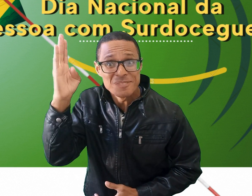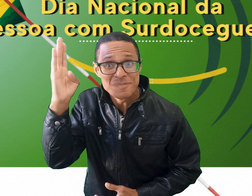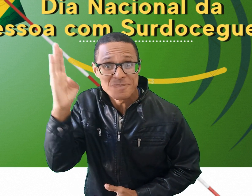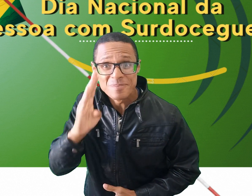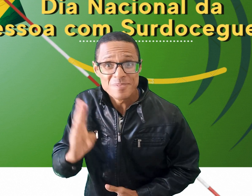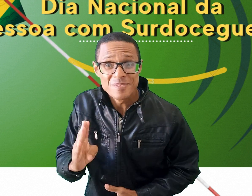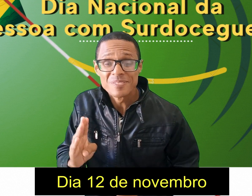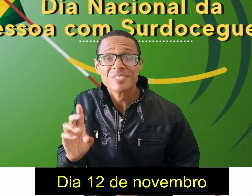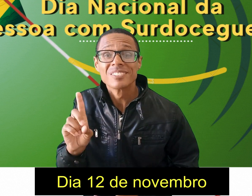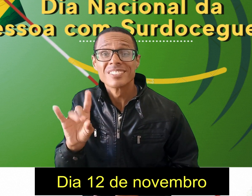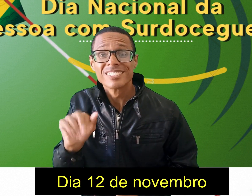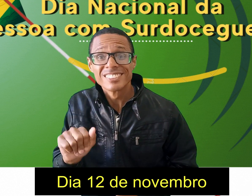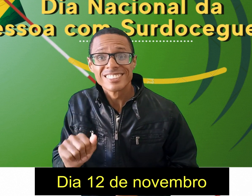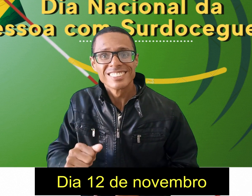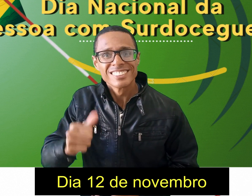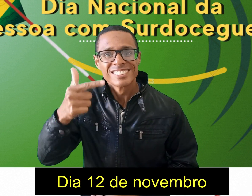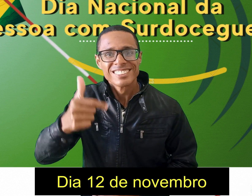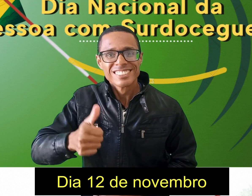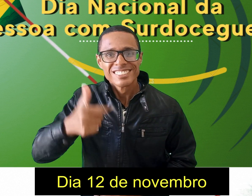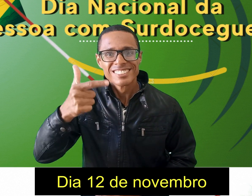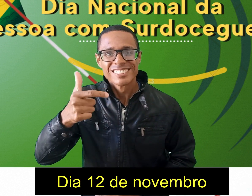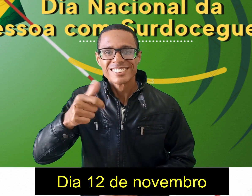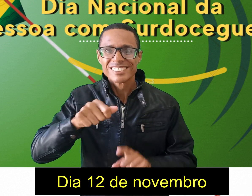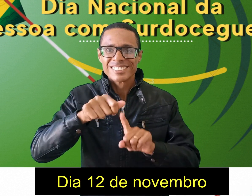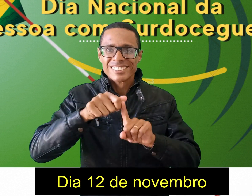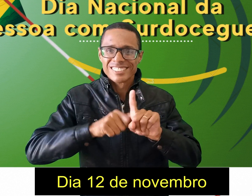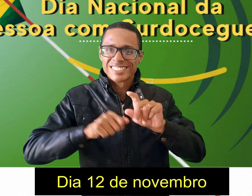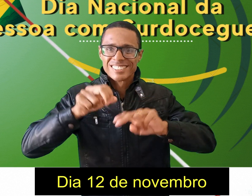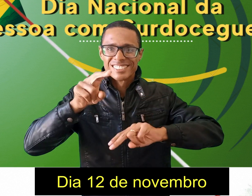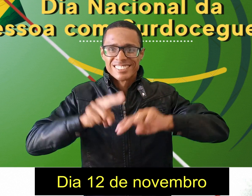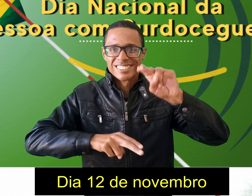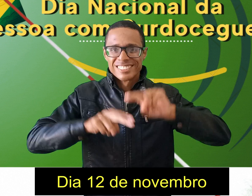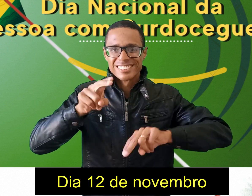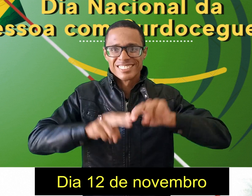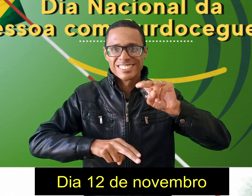será celebrado anualmente no dia 12 de novembro.